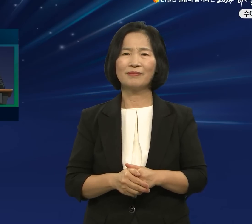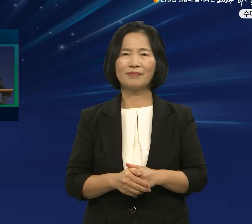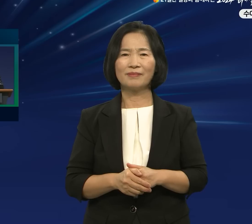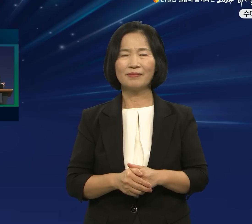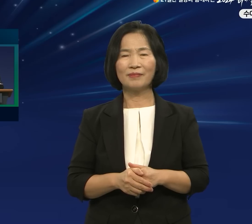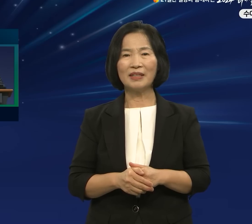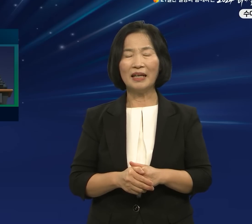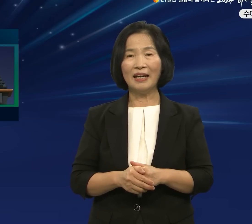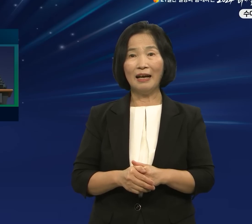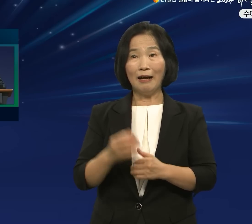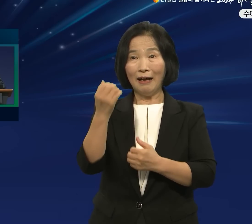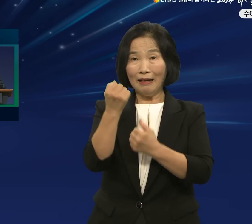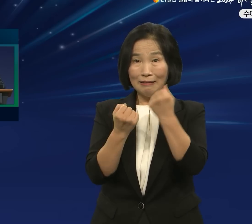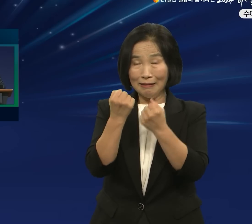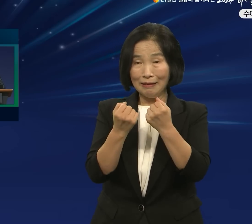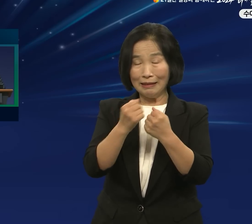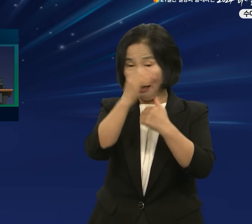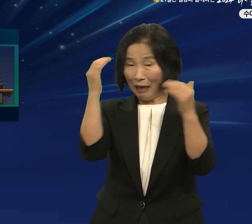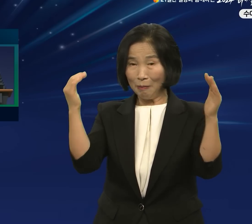폐예배 설교를